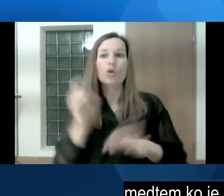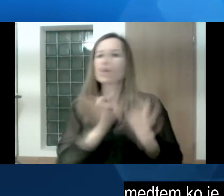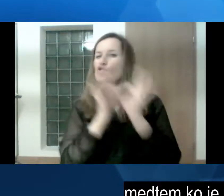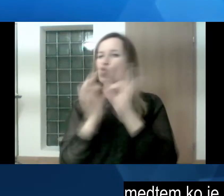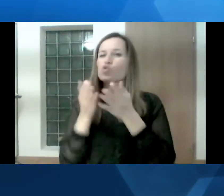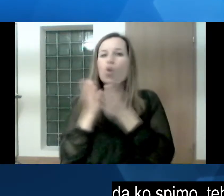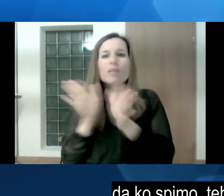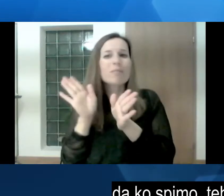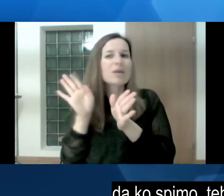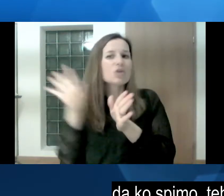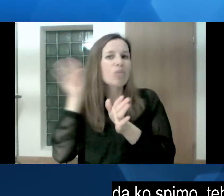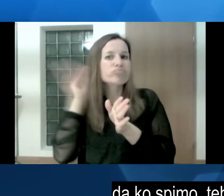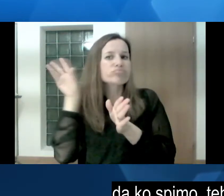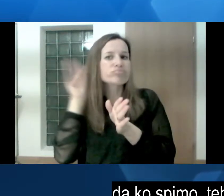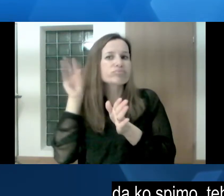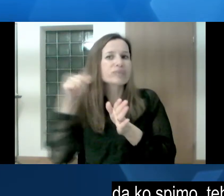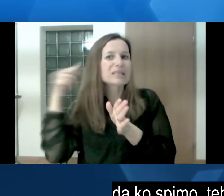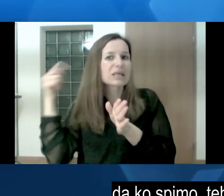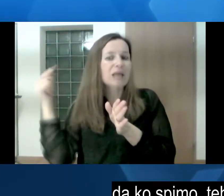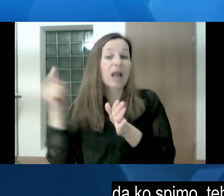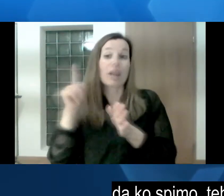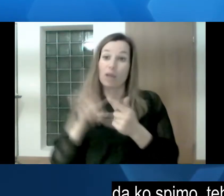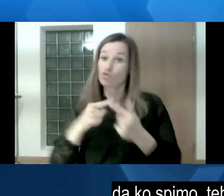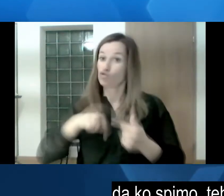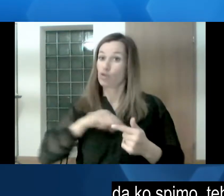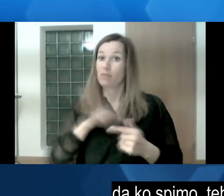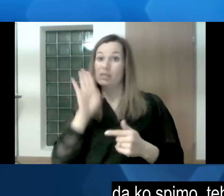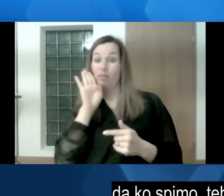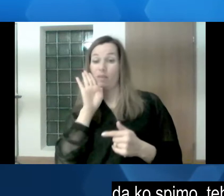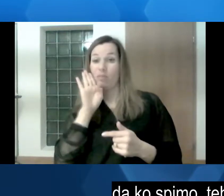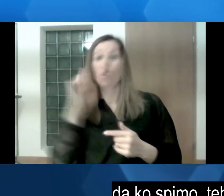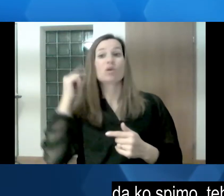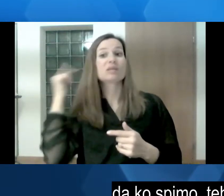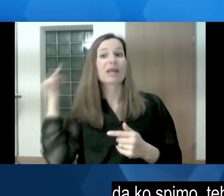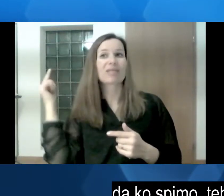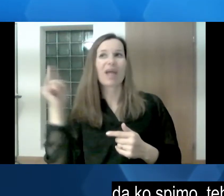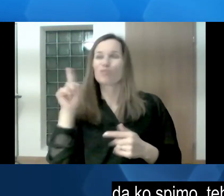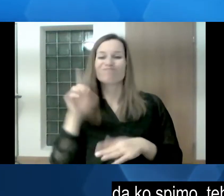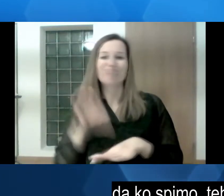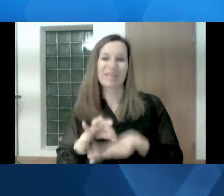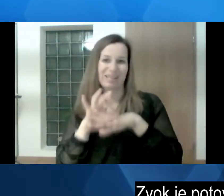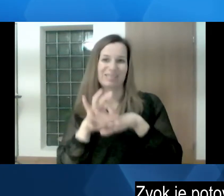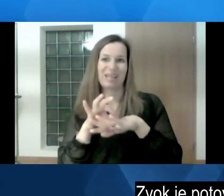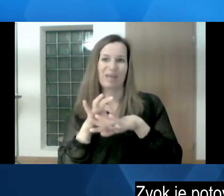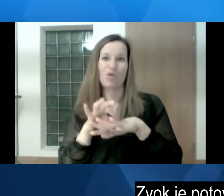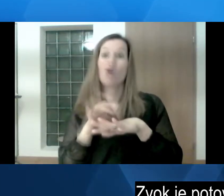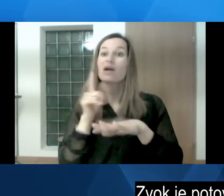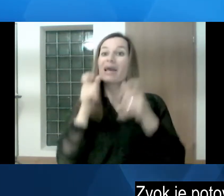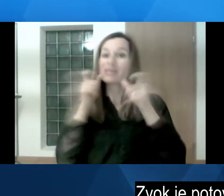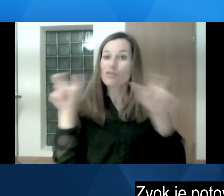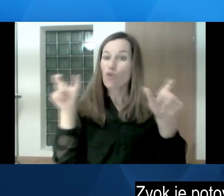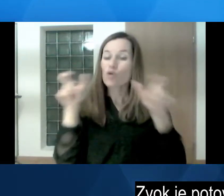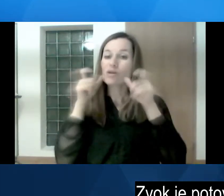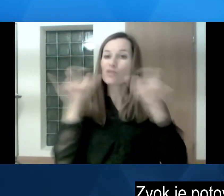signale, vemo pa, da ko spimo, teh signalov večinoma ne zaznamo. In kaj je zvok? Zvok je